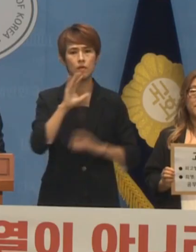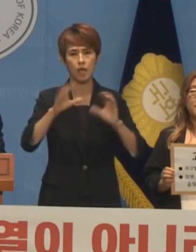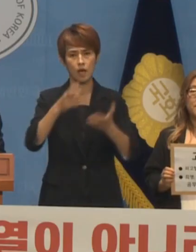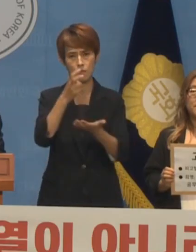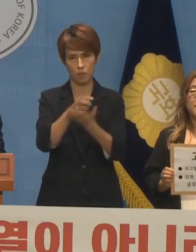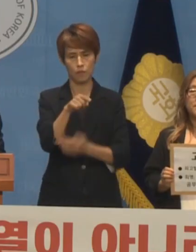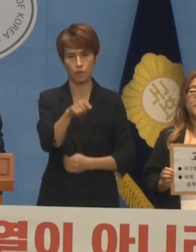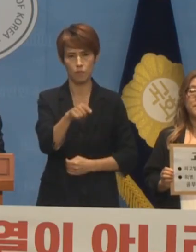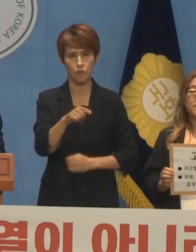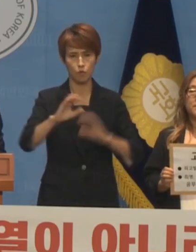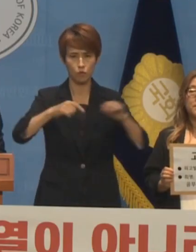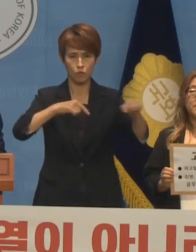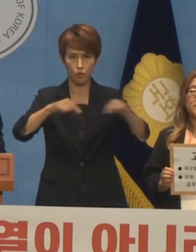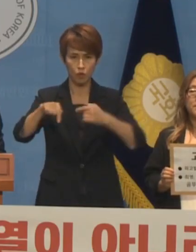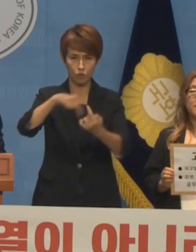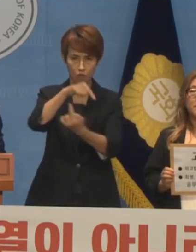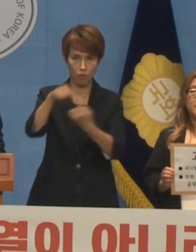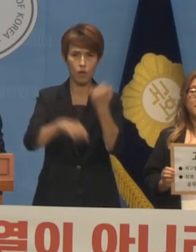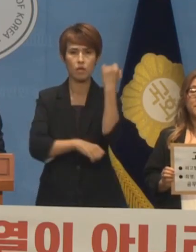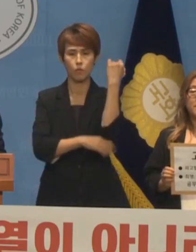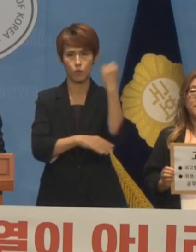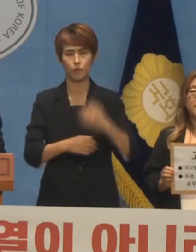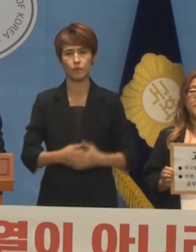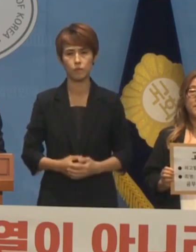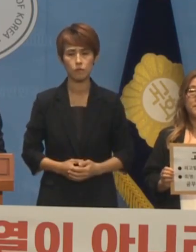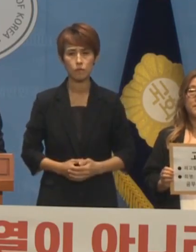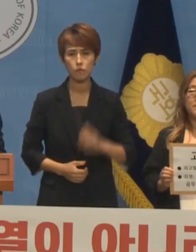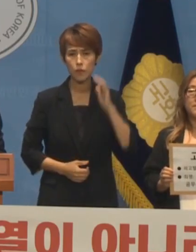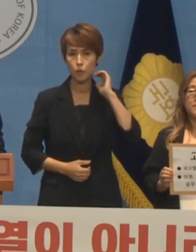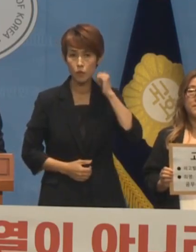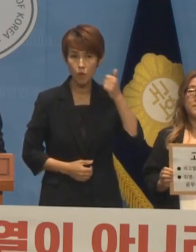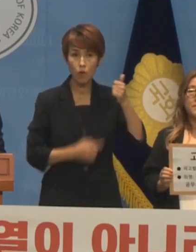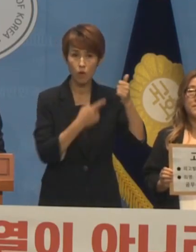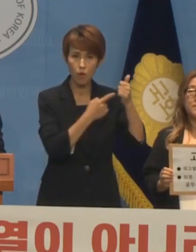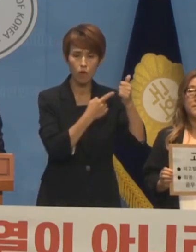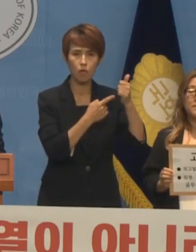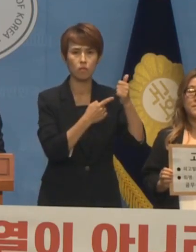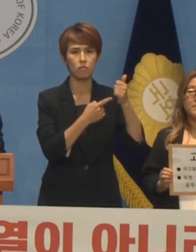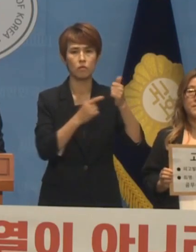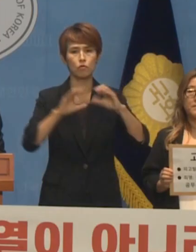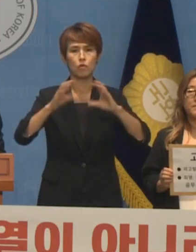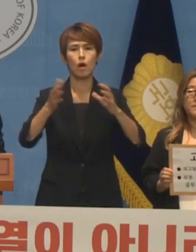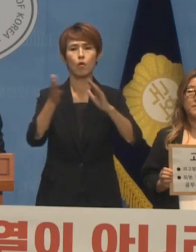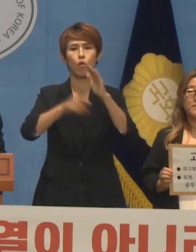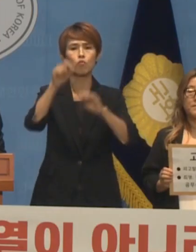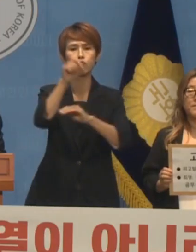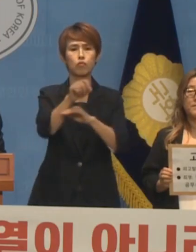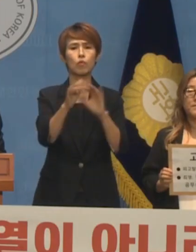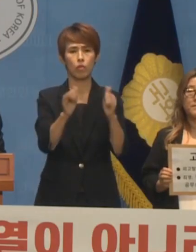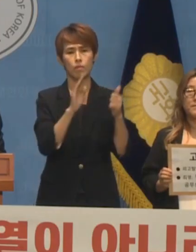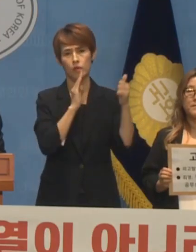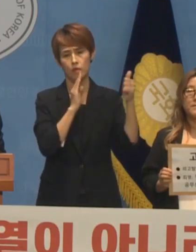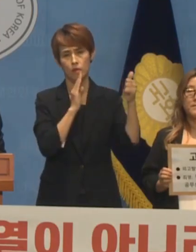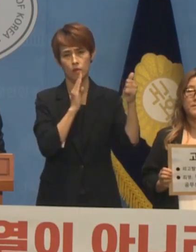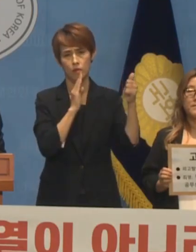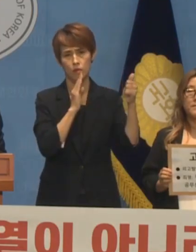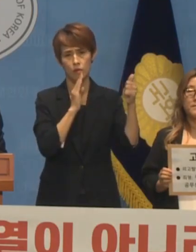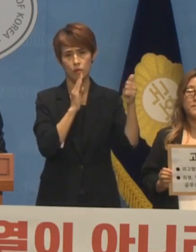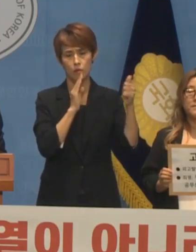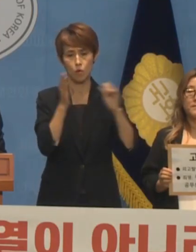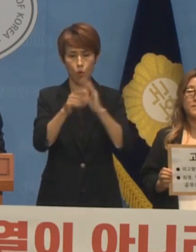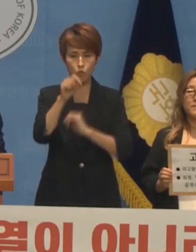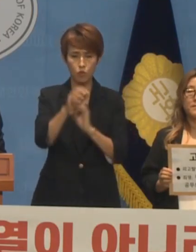정신이며 국정운영의 기본 원칙입니다. 대통령 역시 엄연히 국가공무원의 한 사람이자